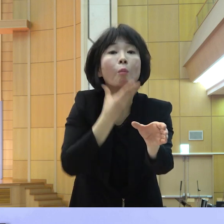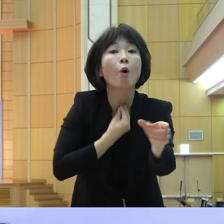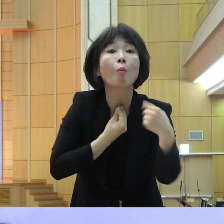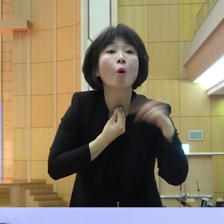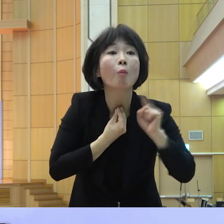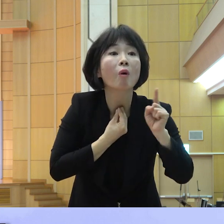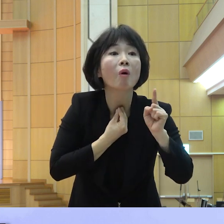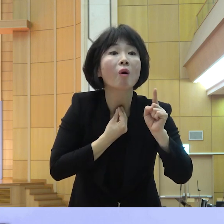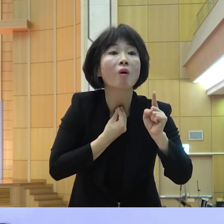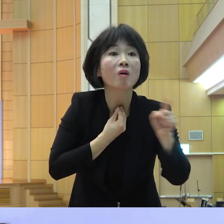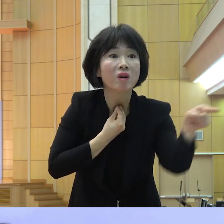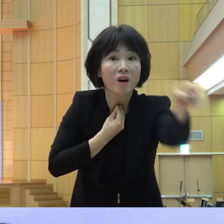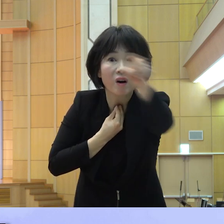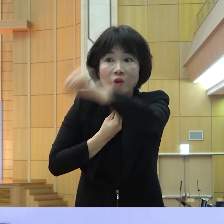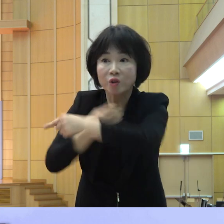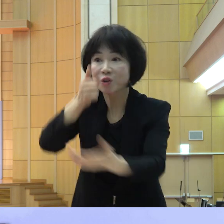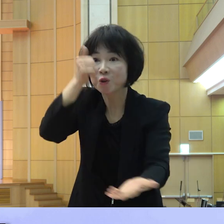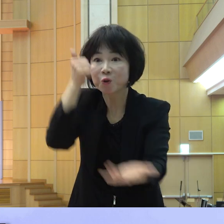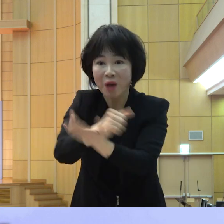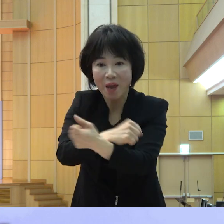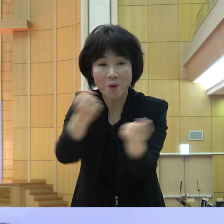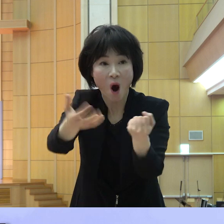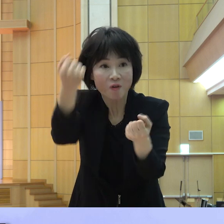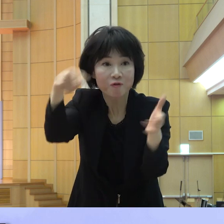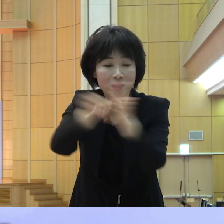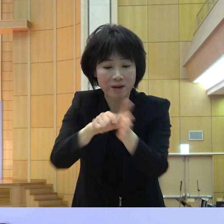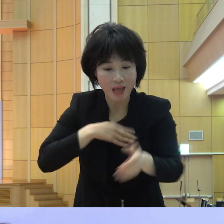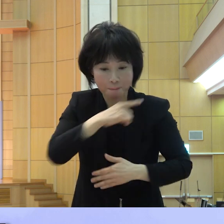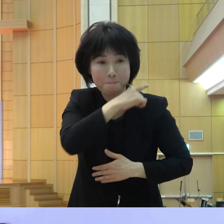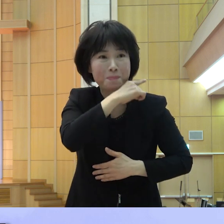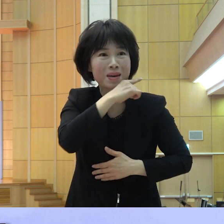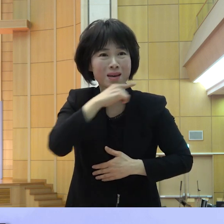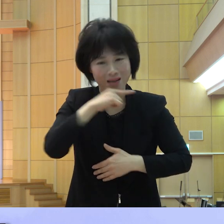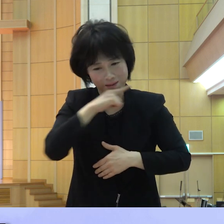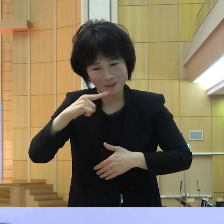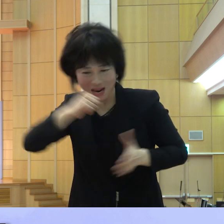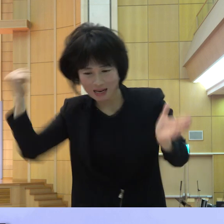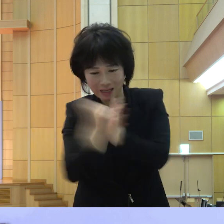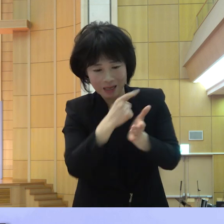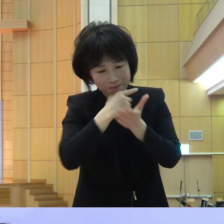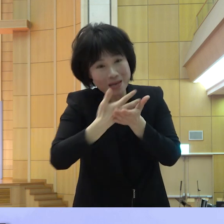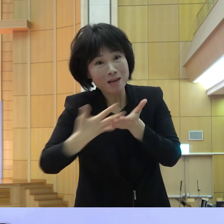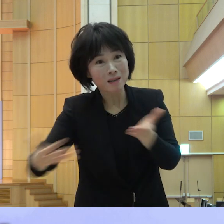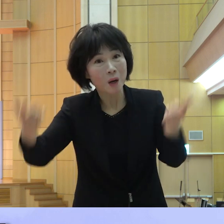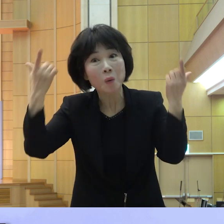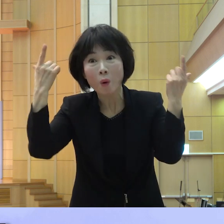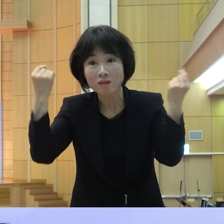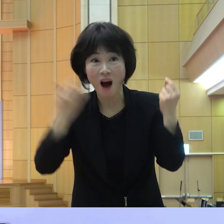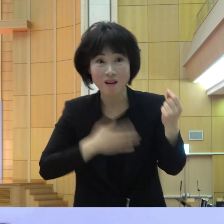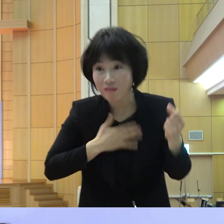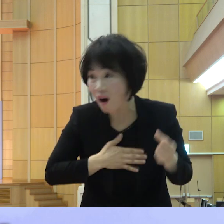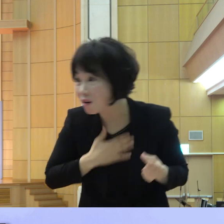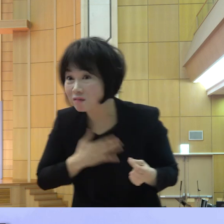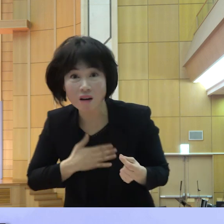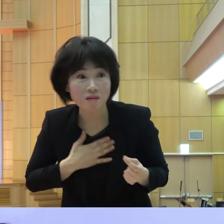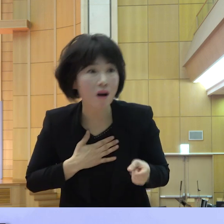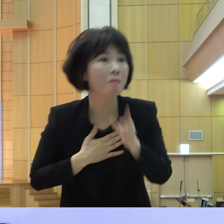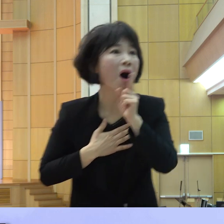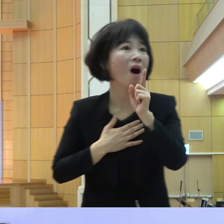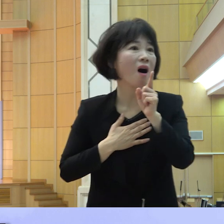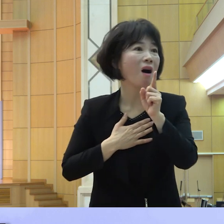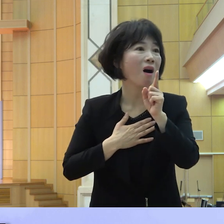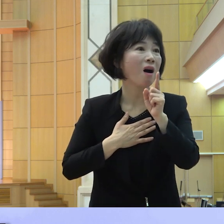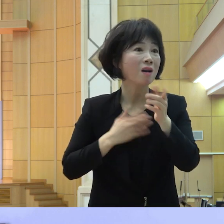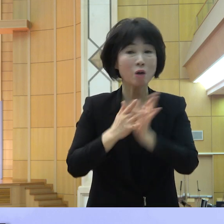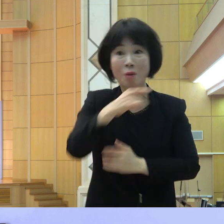이것은 죄 사함을 얻게 하려고 많은 사람을 위하여 흘리는 바, 십자가에서 흘리는 바 나의 피 곧